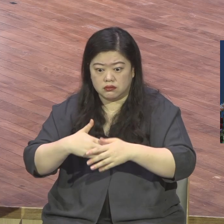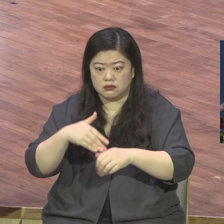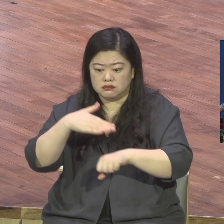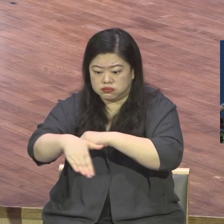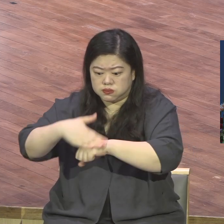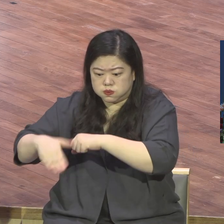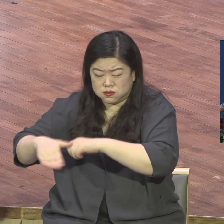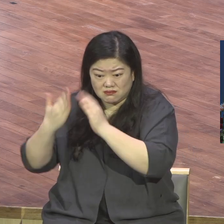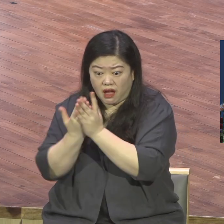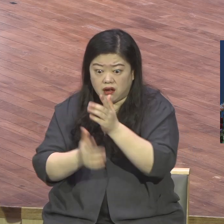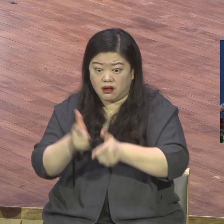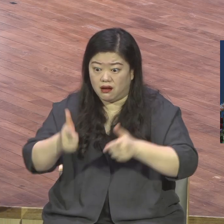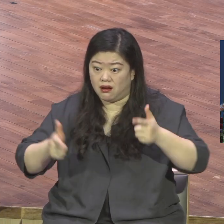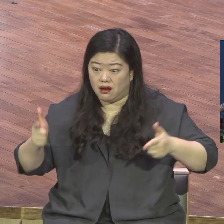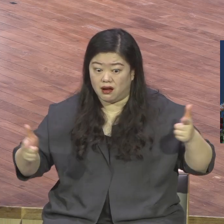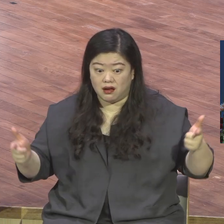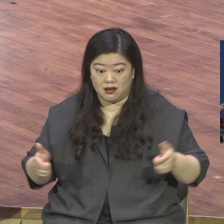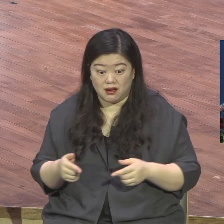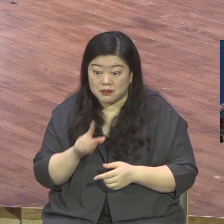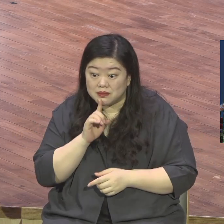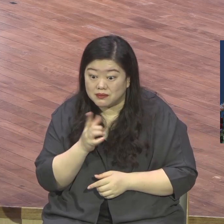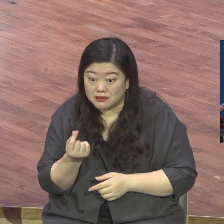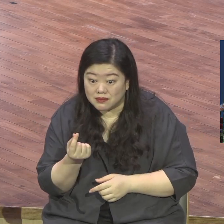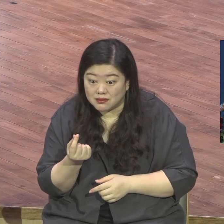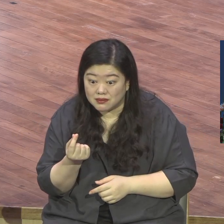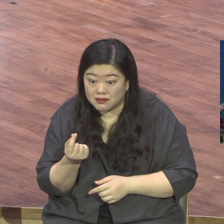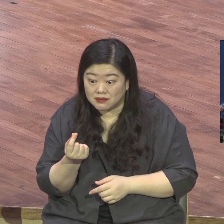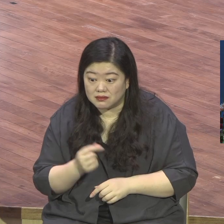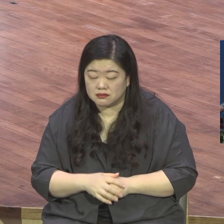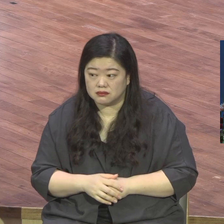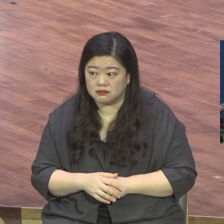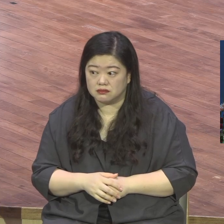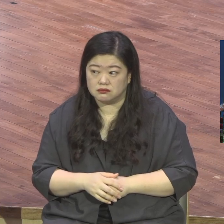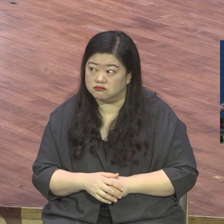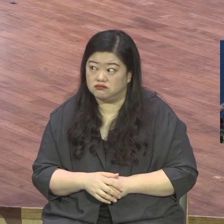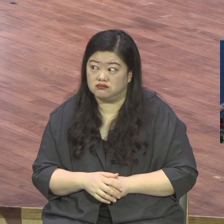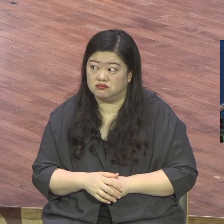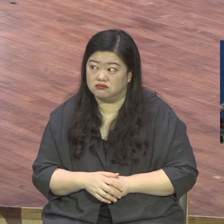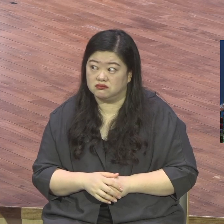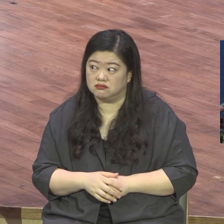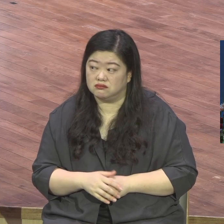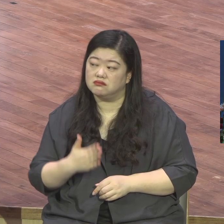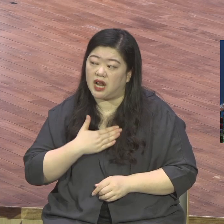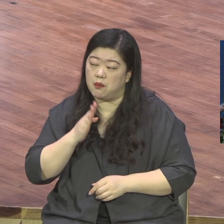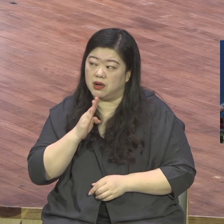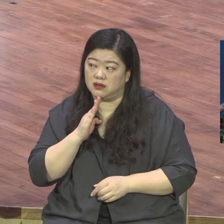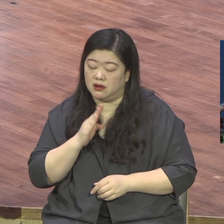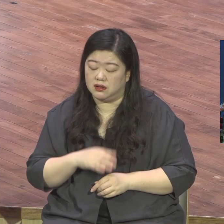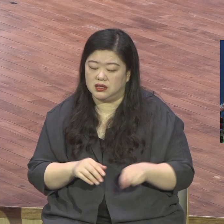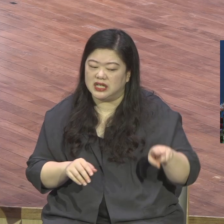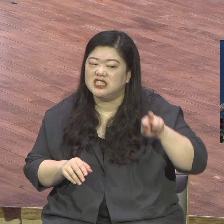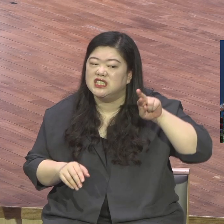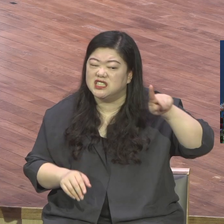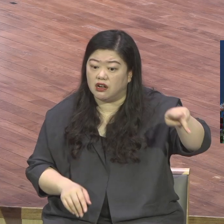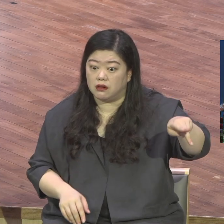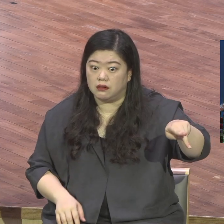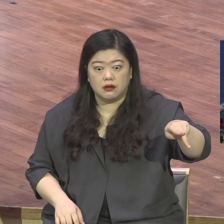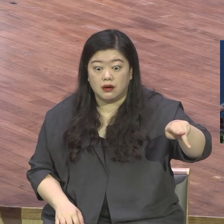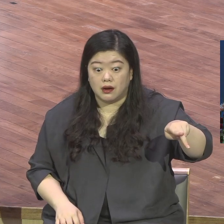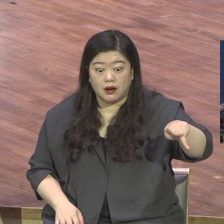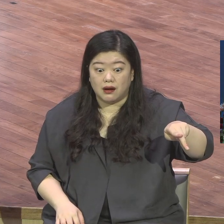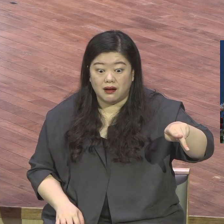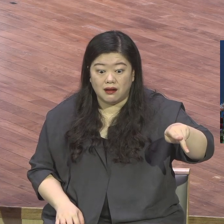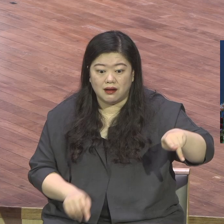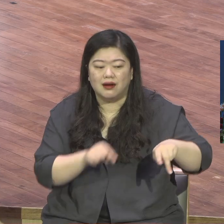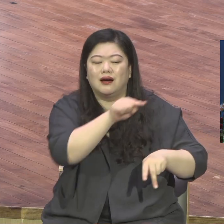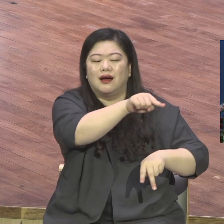다릅니다. 틀린 게 아니에요. 자꾸 착각하면 안 돼요. 이혼하는 이혼율 첫째, 이혼 사유